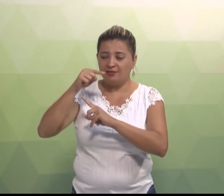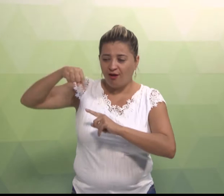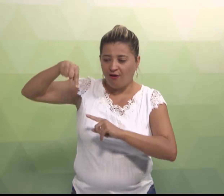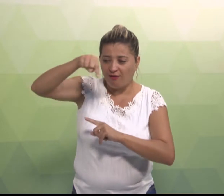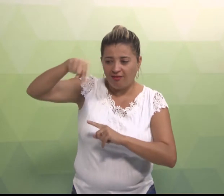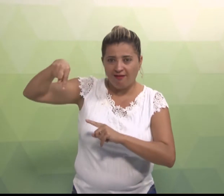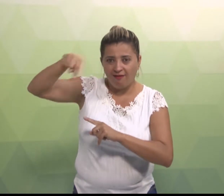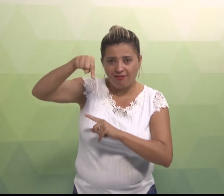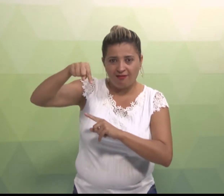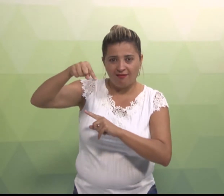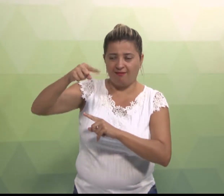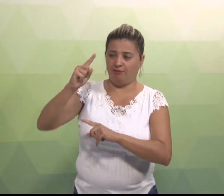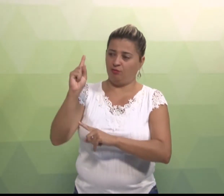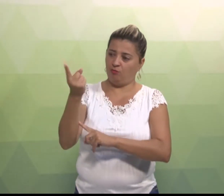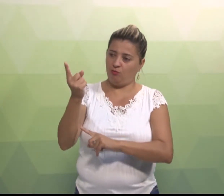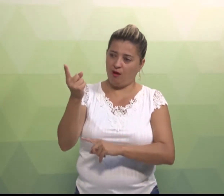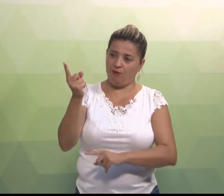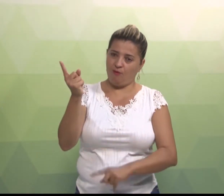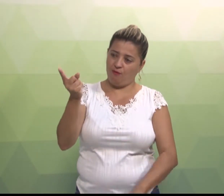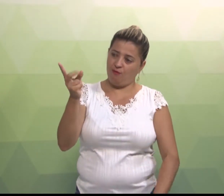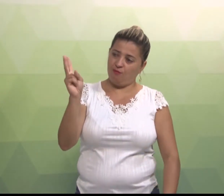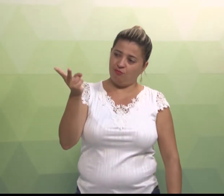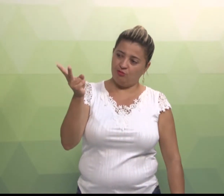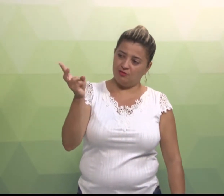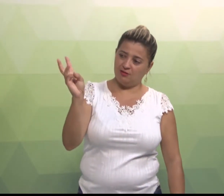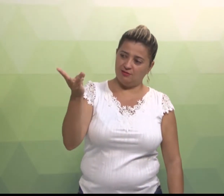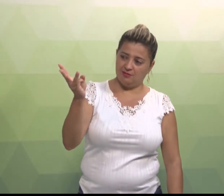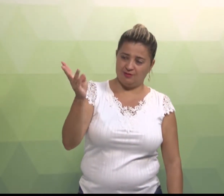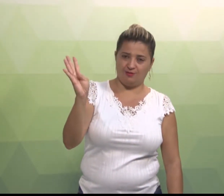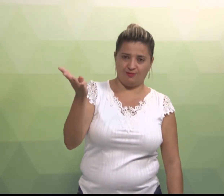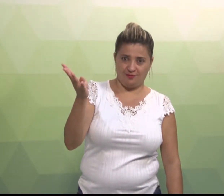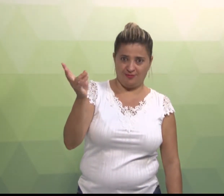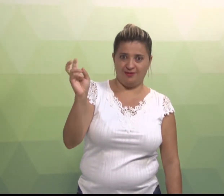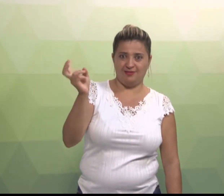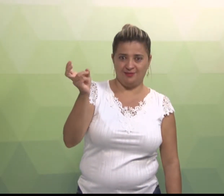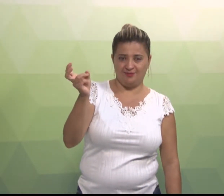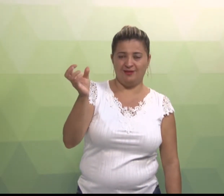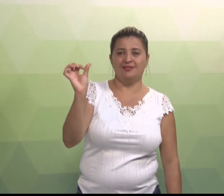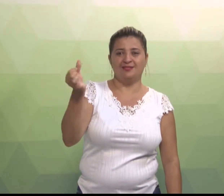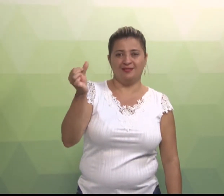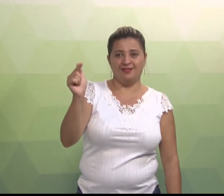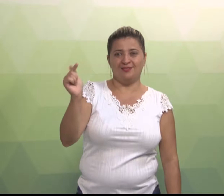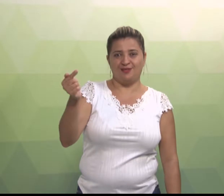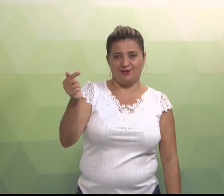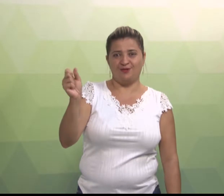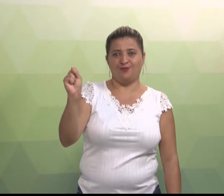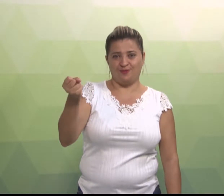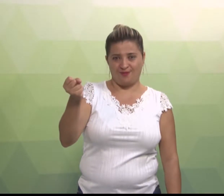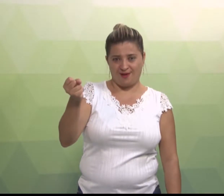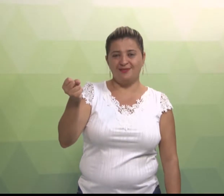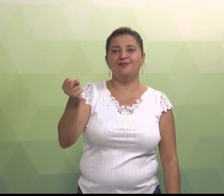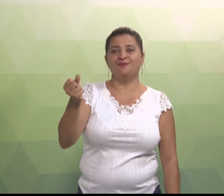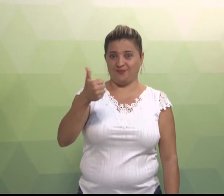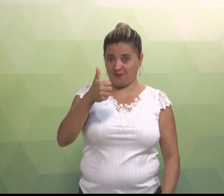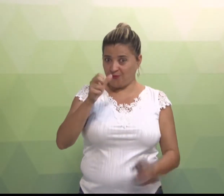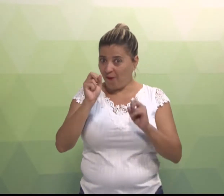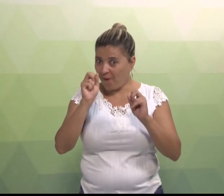sinal de movimentação, ó. R$1, R$2, R$3, R$4, R$5, R$6, R$7.